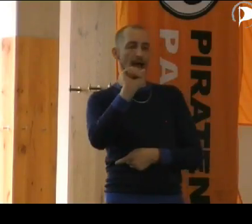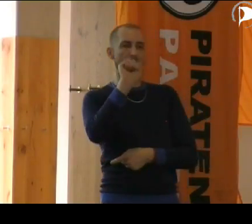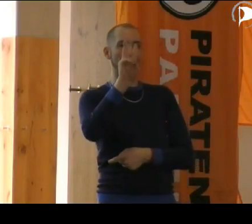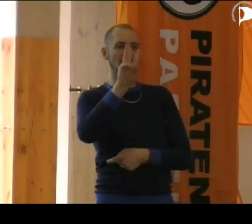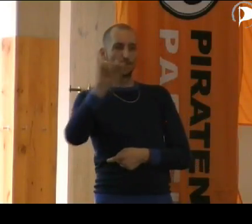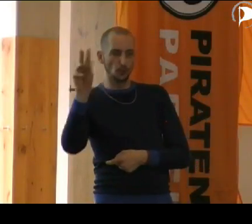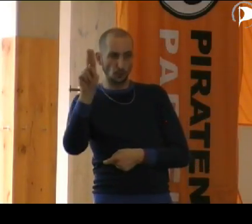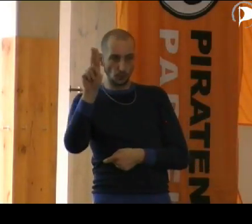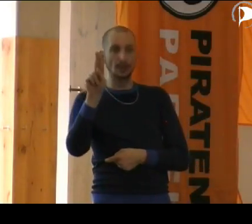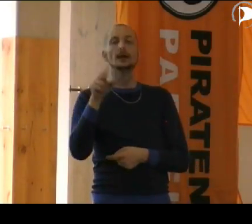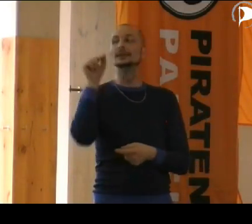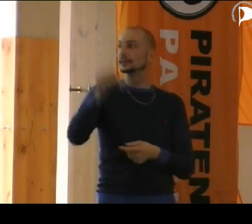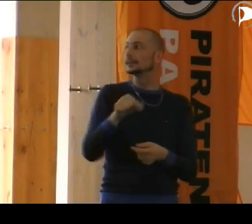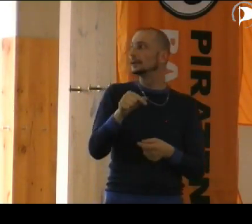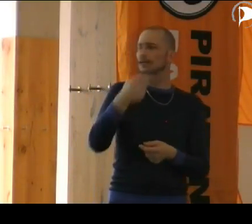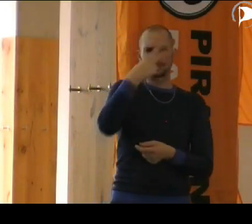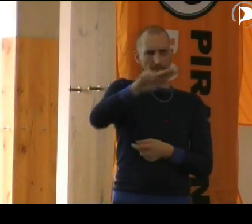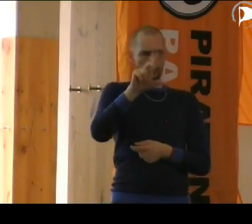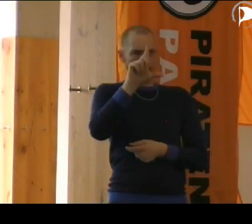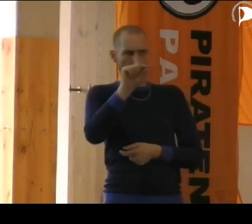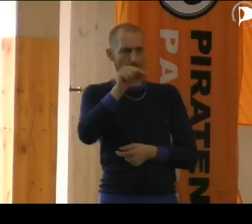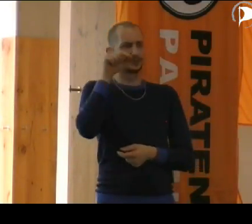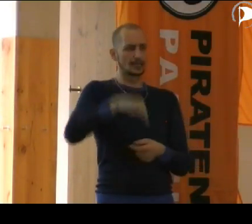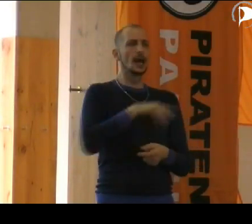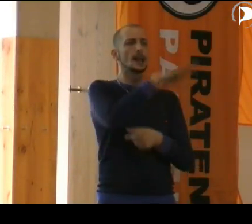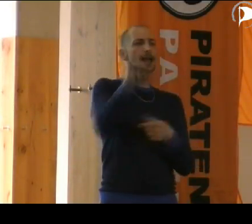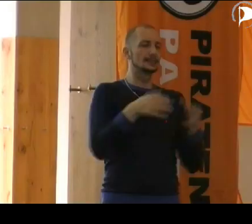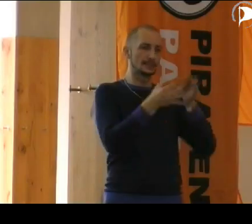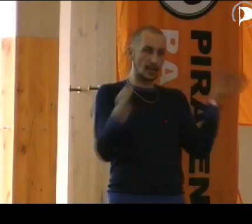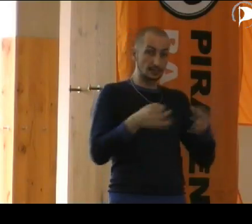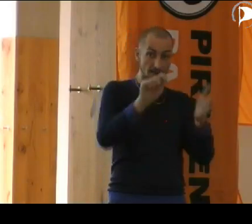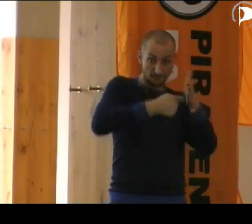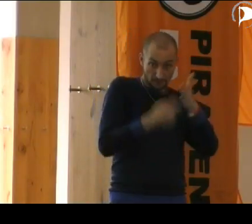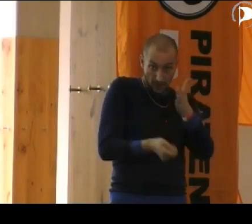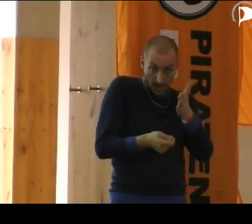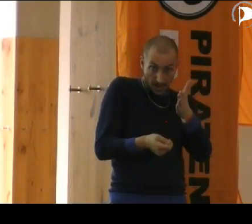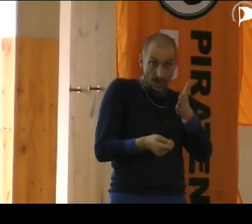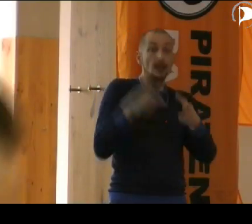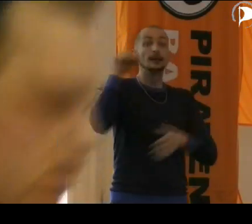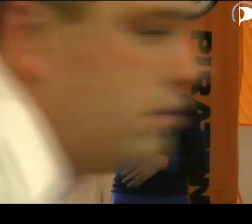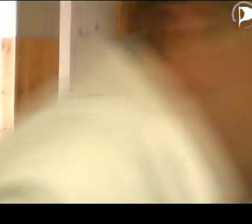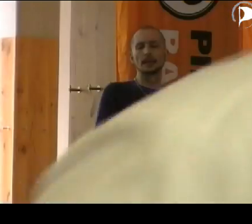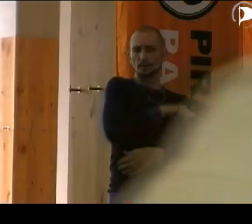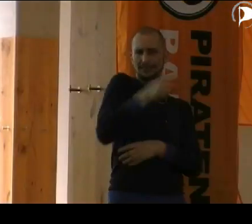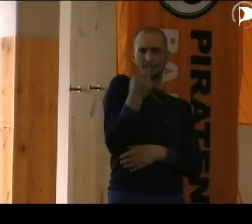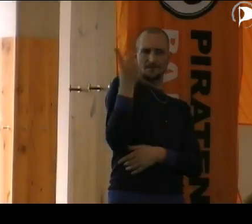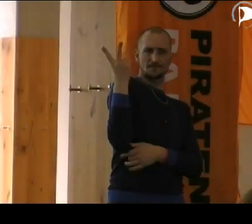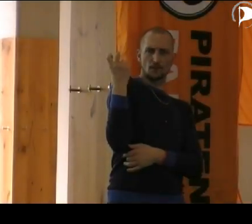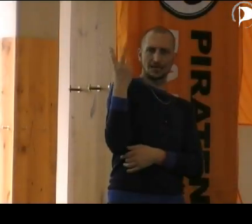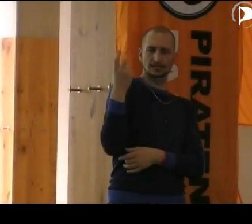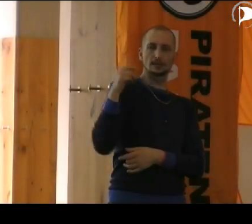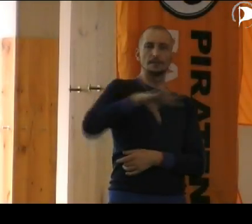märz 2011 also faktisch landtagswahl letzten jahres bis hin zum des vorjahres bis märz